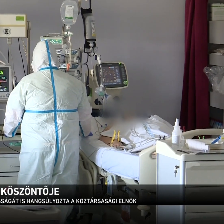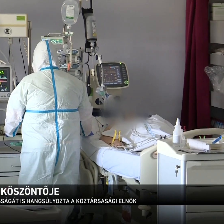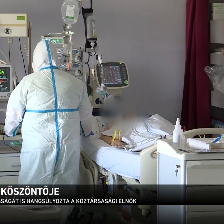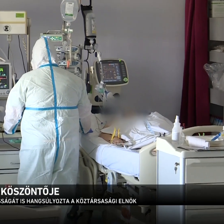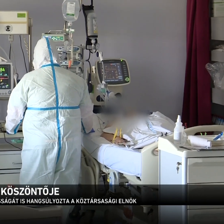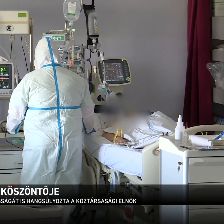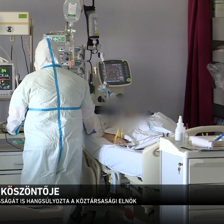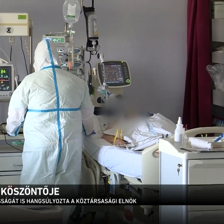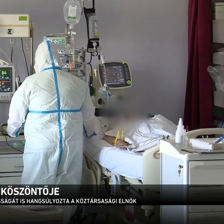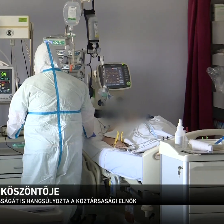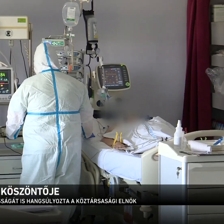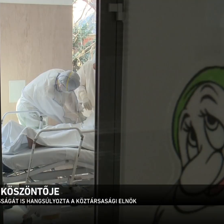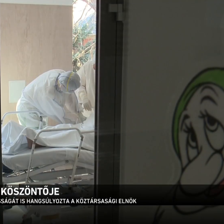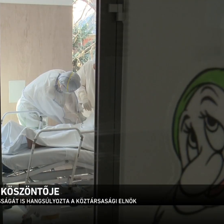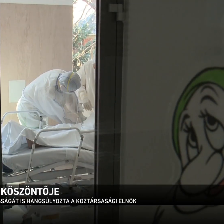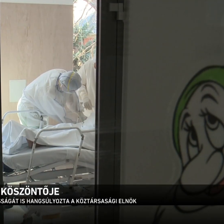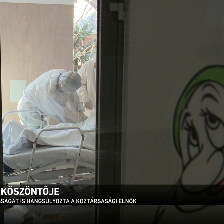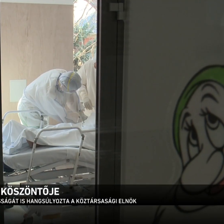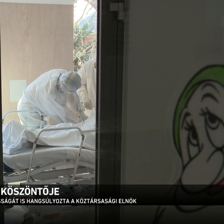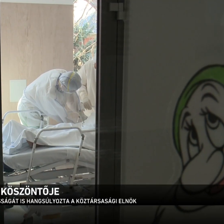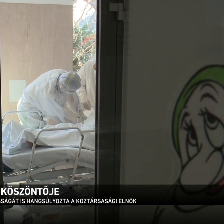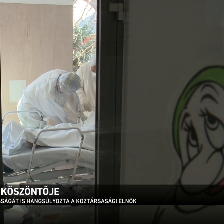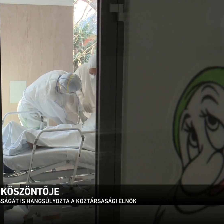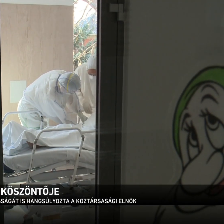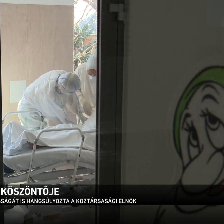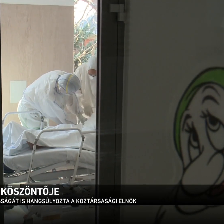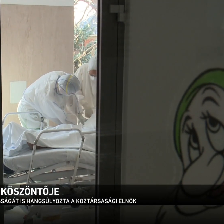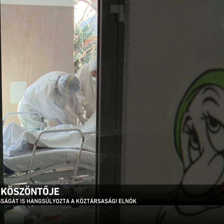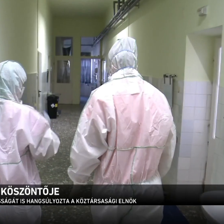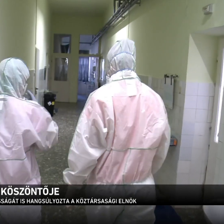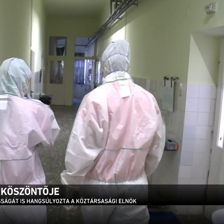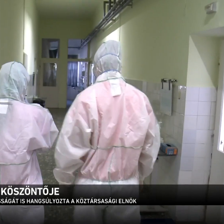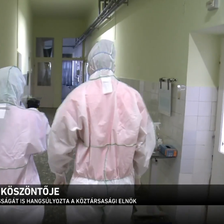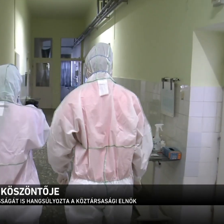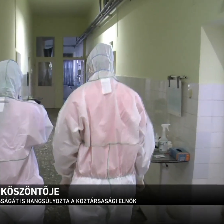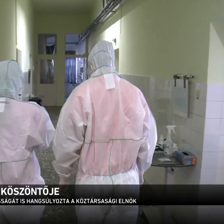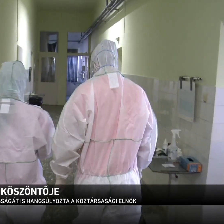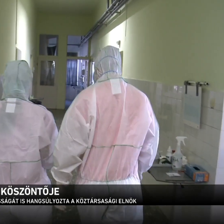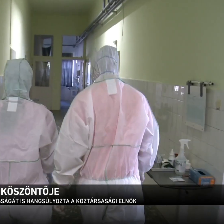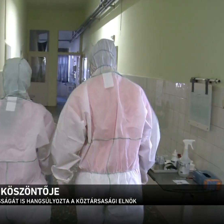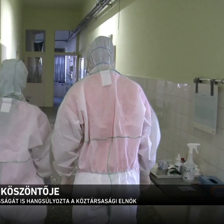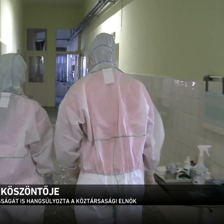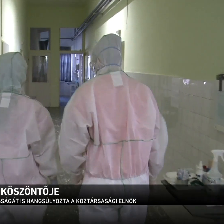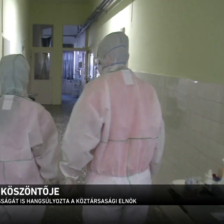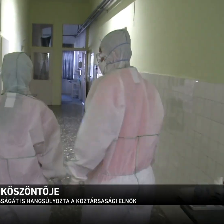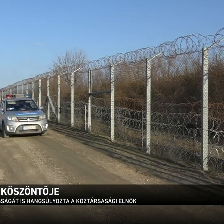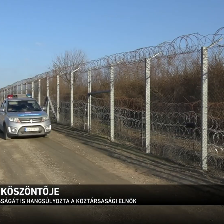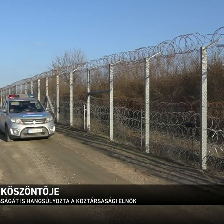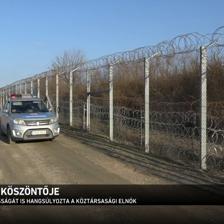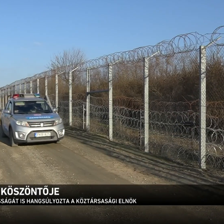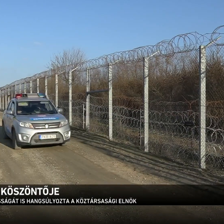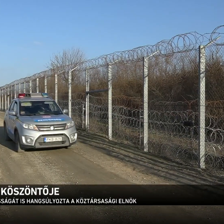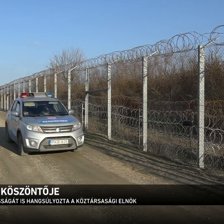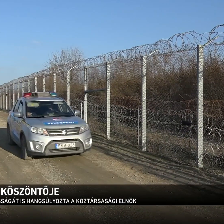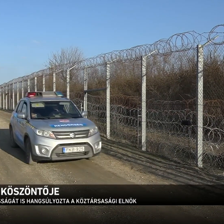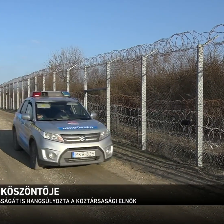tudjuk, pedig naponta 1000 szám adták be az oltásokat, fogták a haldoklók kezét, működtették a szociális intézményeket, óvták